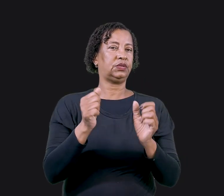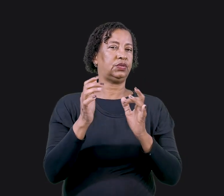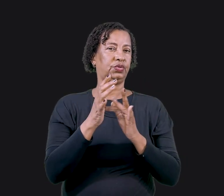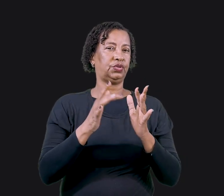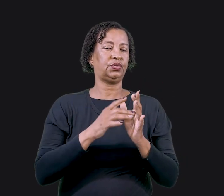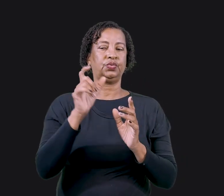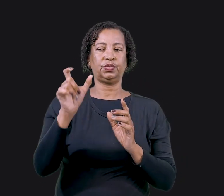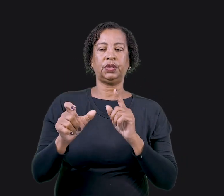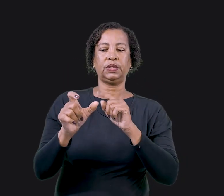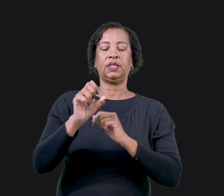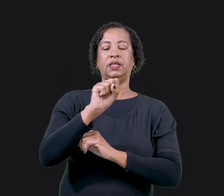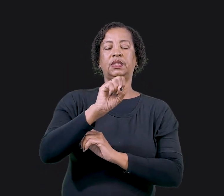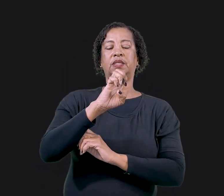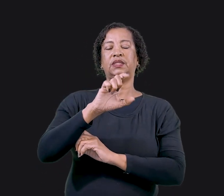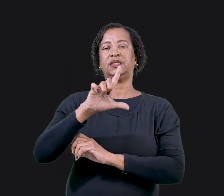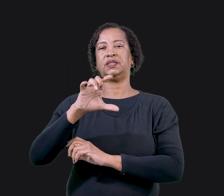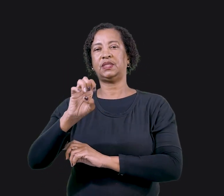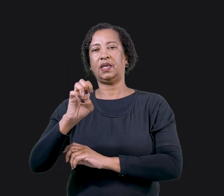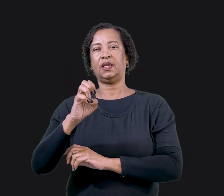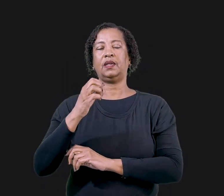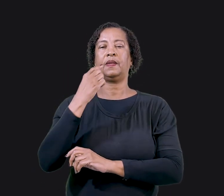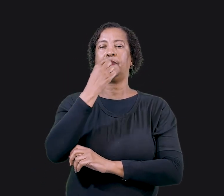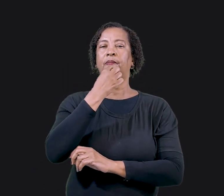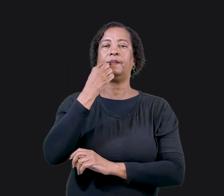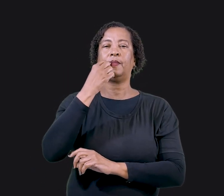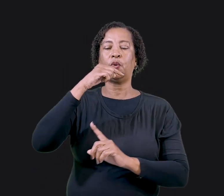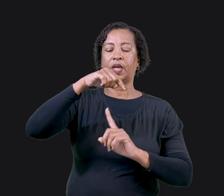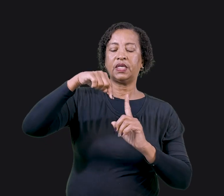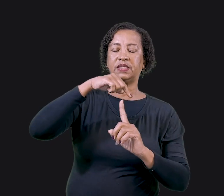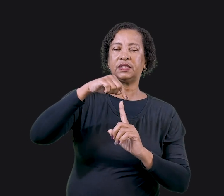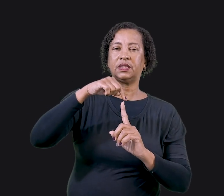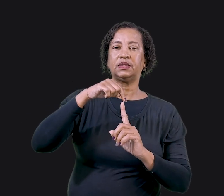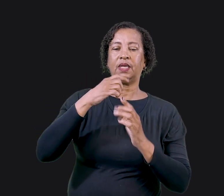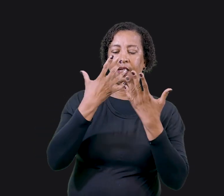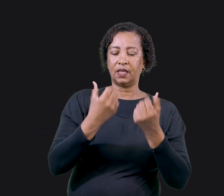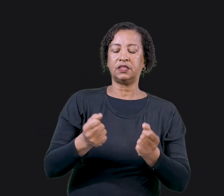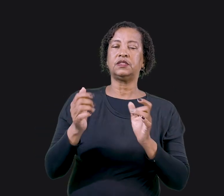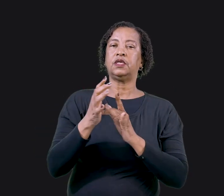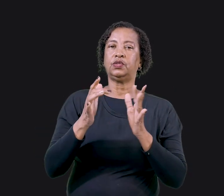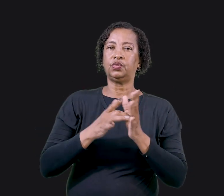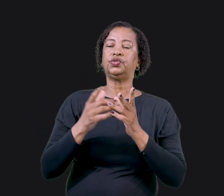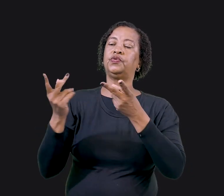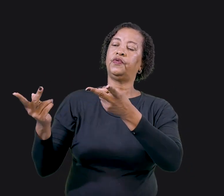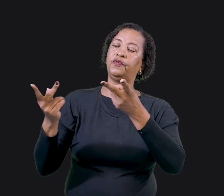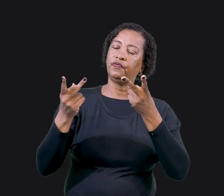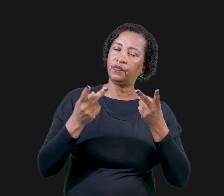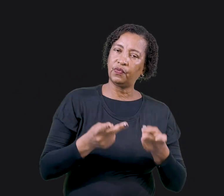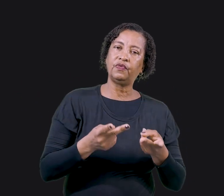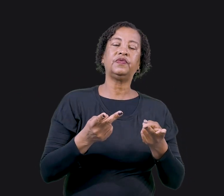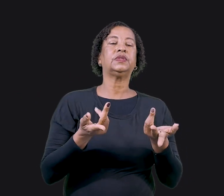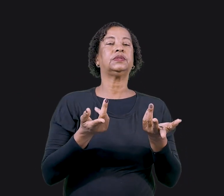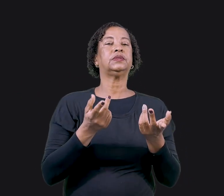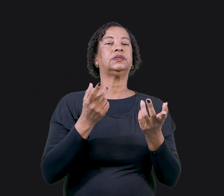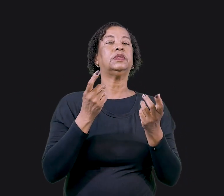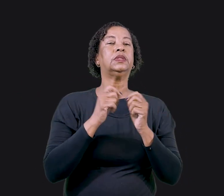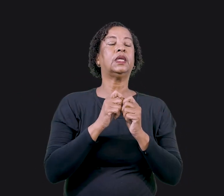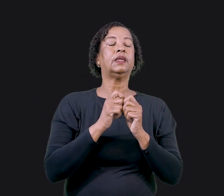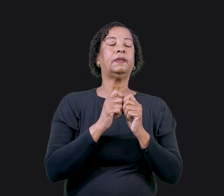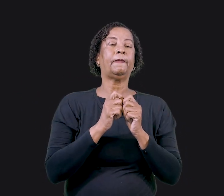Você deve imaginar por quê. Quando Sally Boca Santa se converteu, foi convidada a tocar bateria nas reuniões que eram realizadas